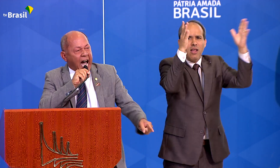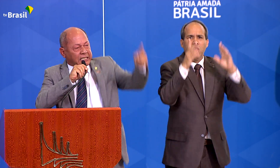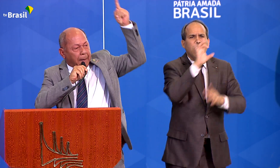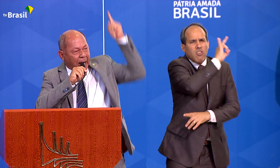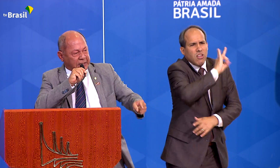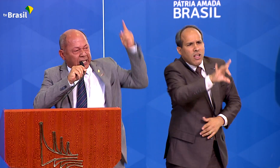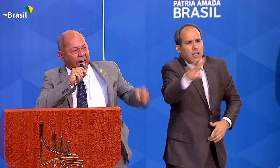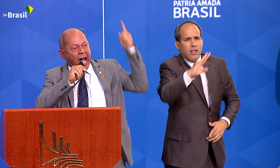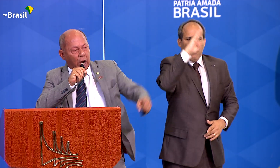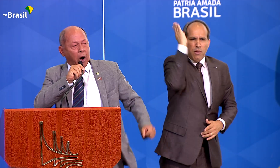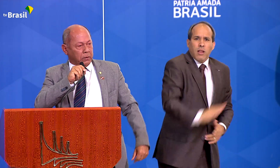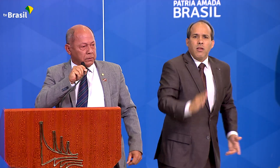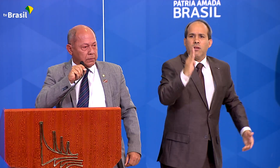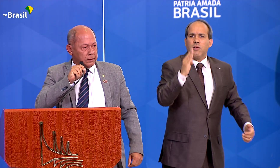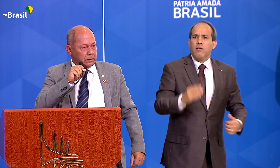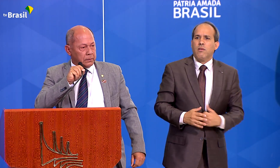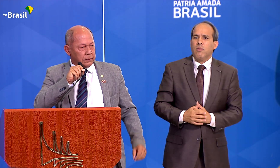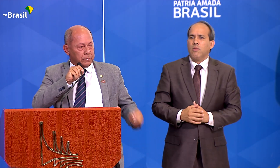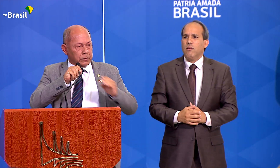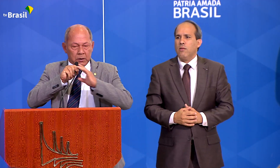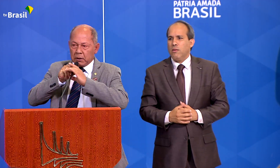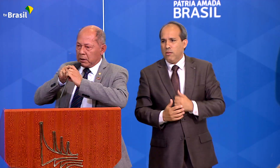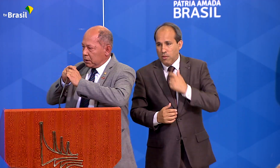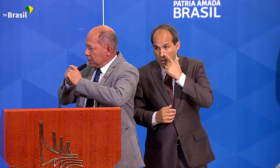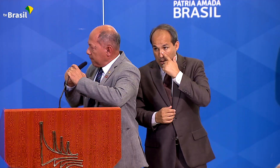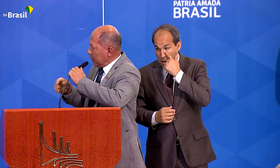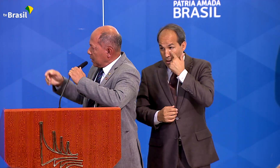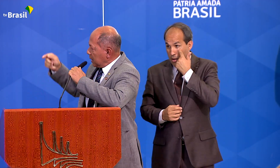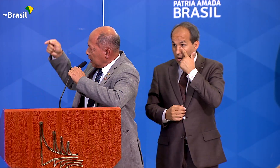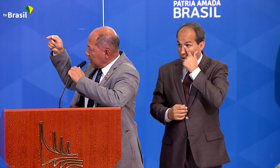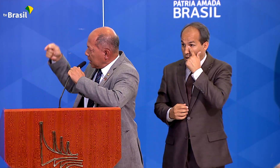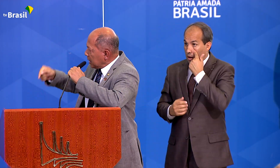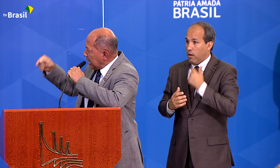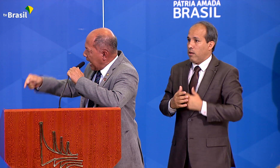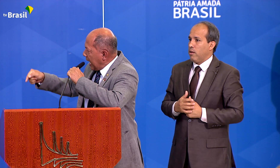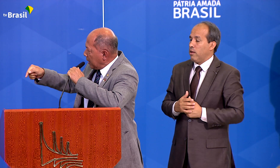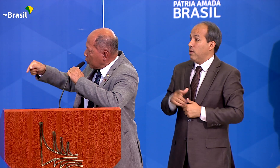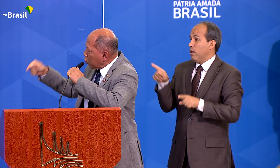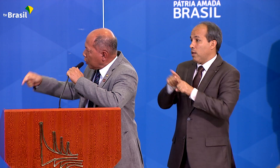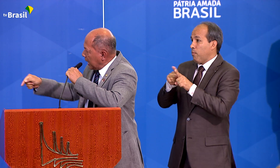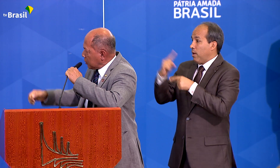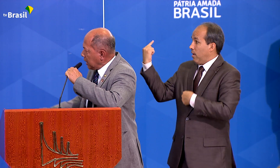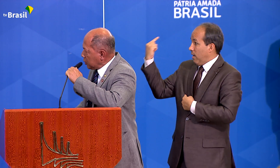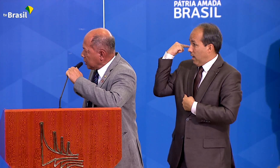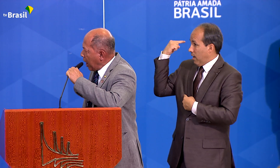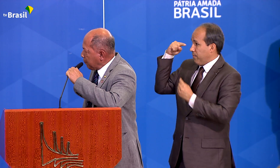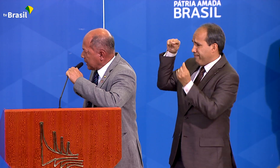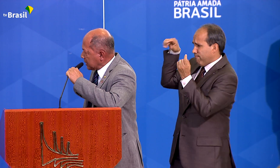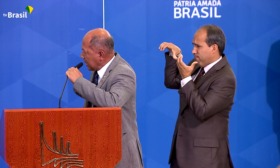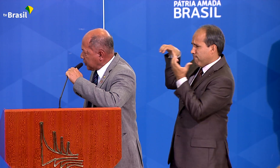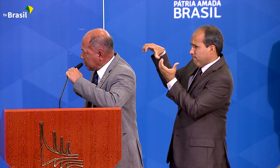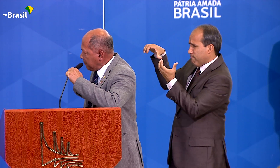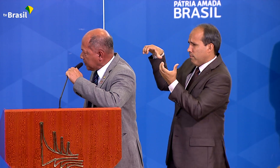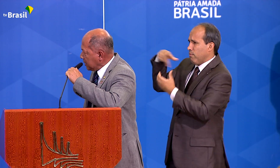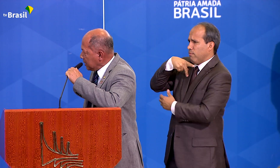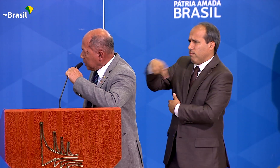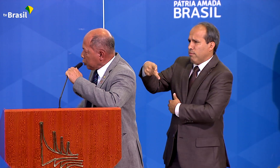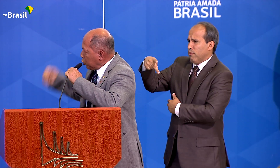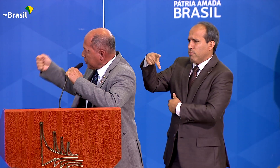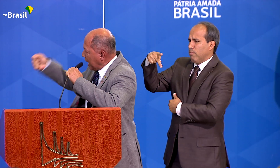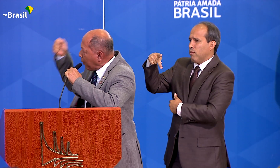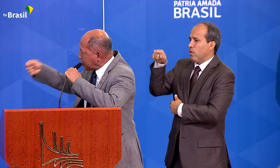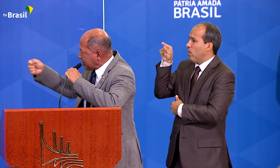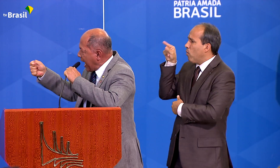o que que e ir lá no Congresso Nacional Presidente